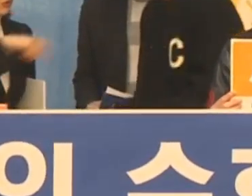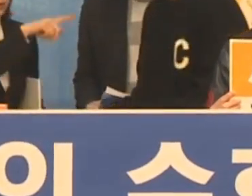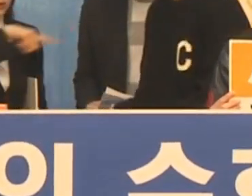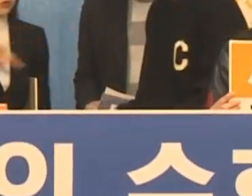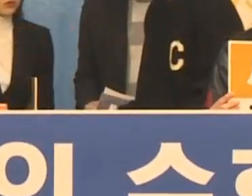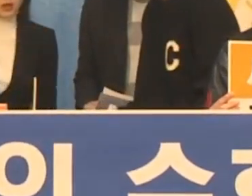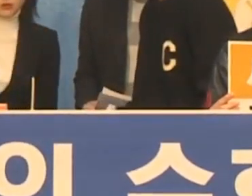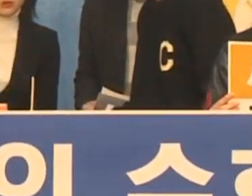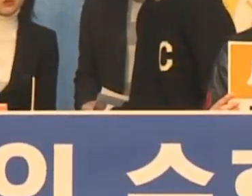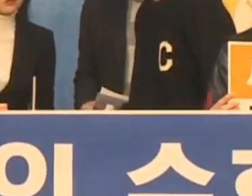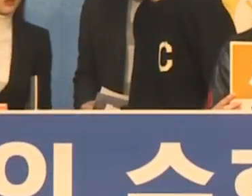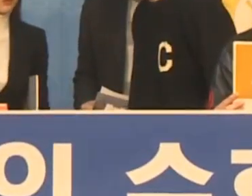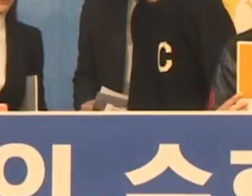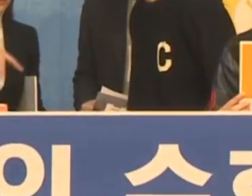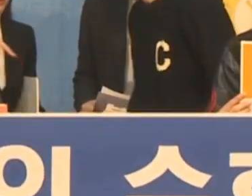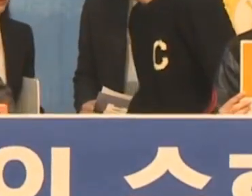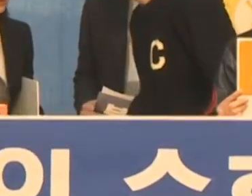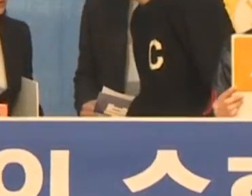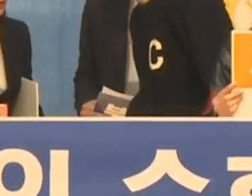네.